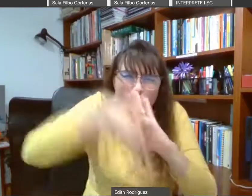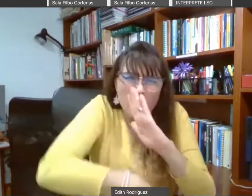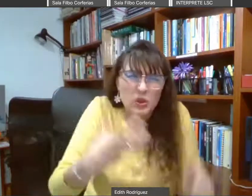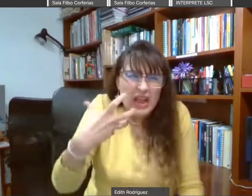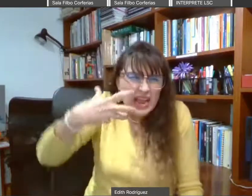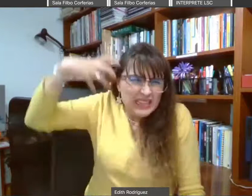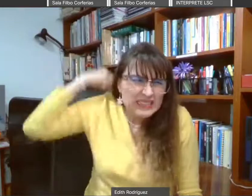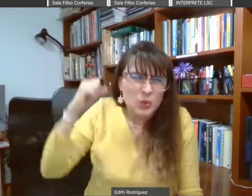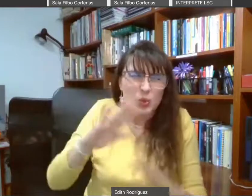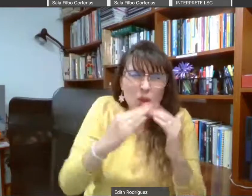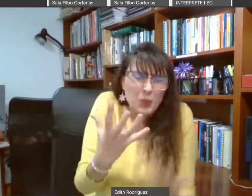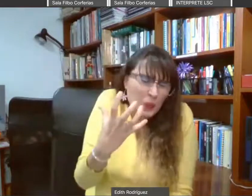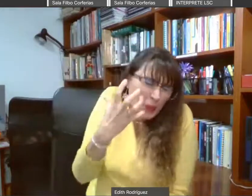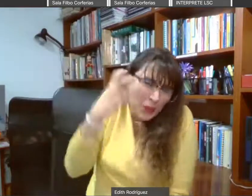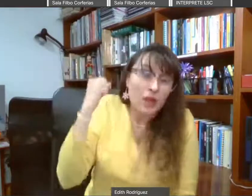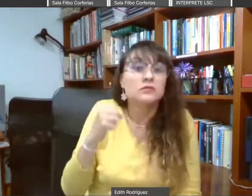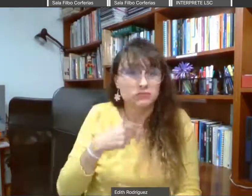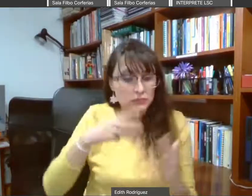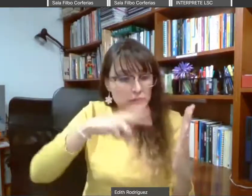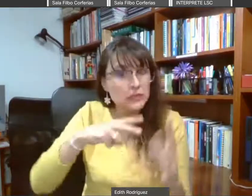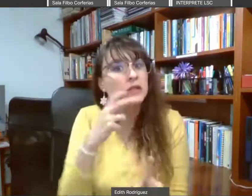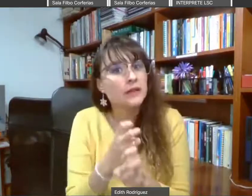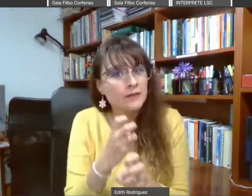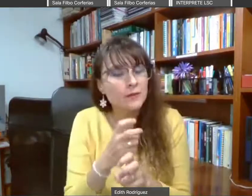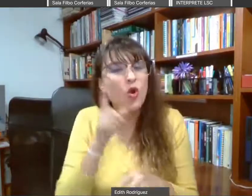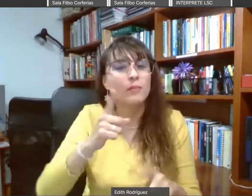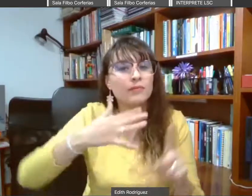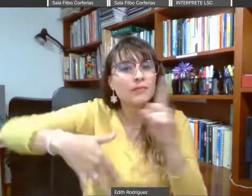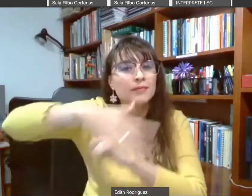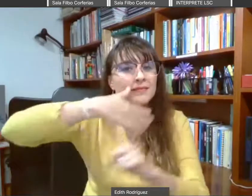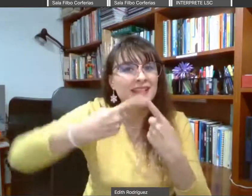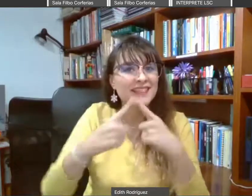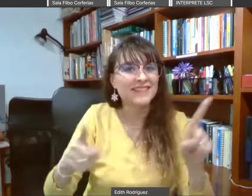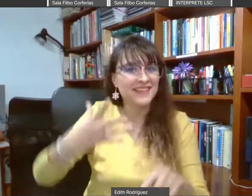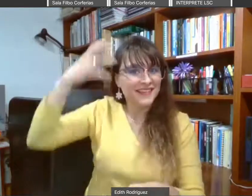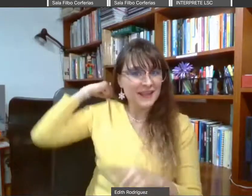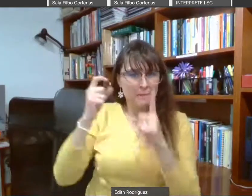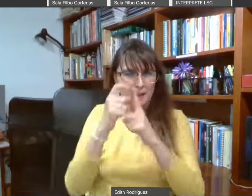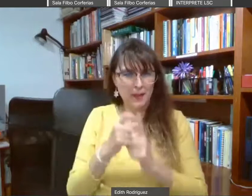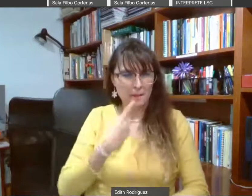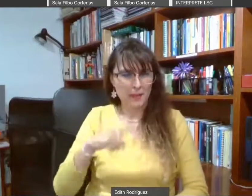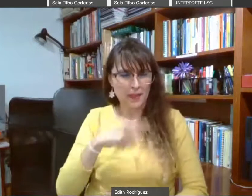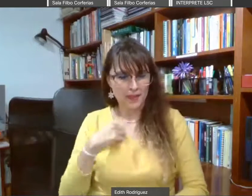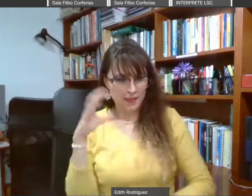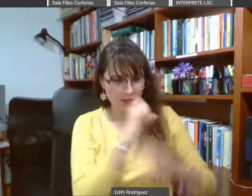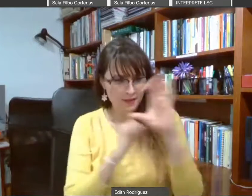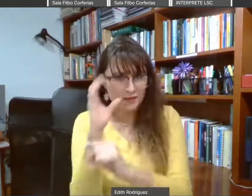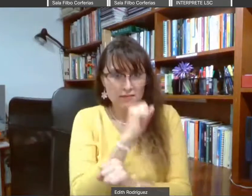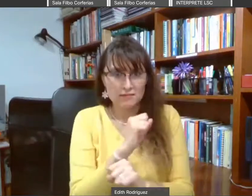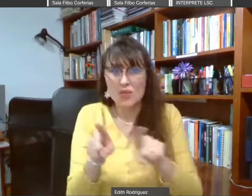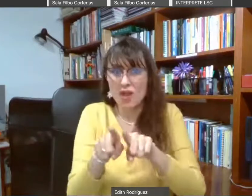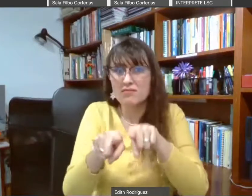mundo literario. Alguna literatura es muy antigua, tiene un discurso de pronto un